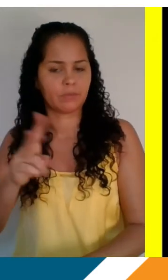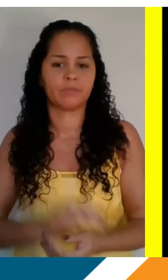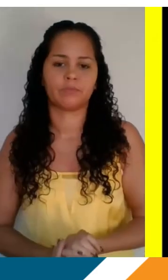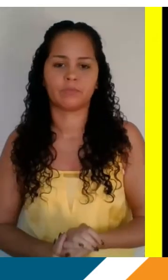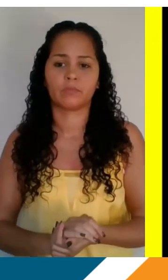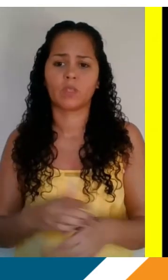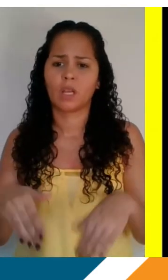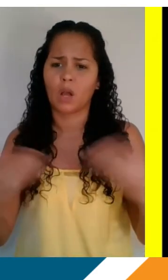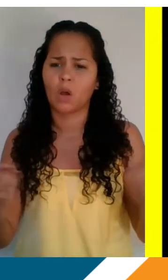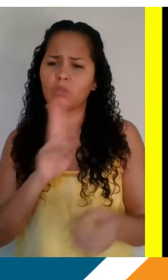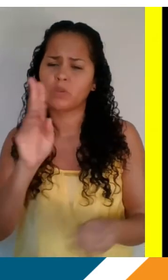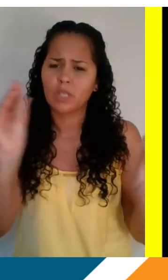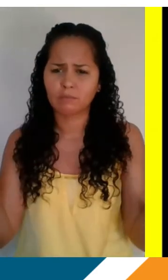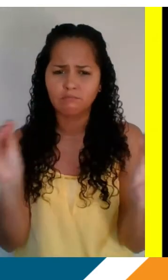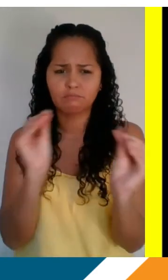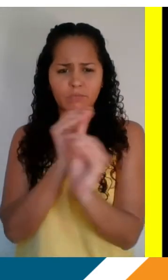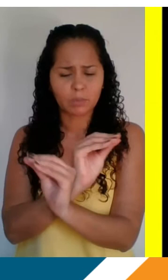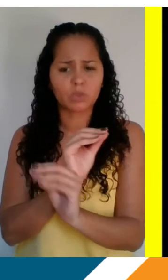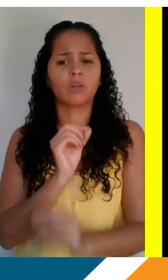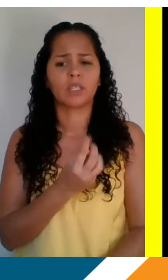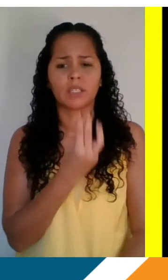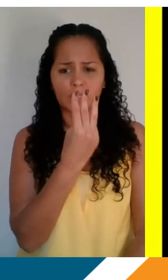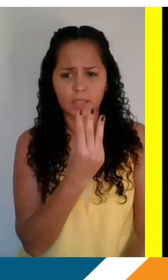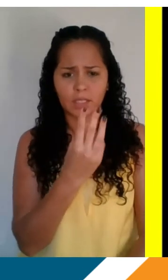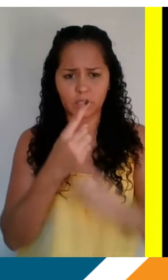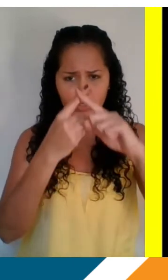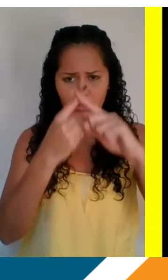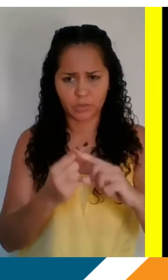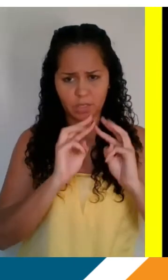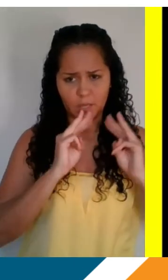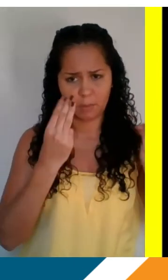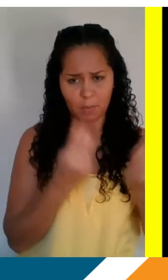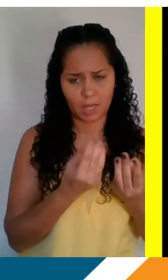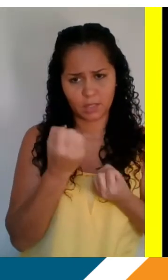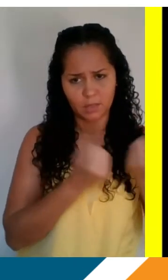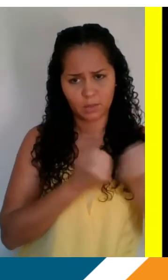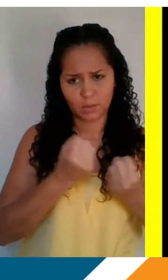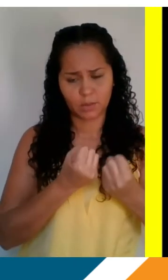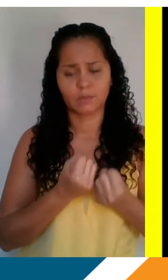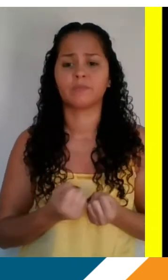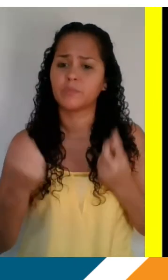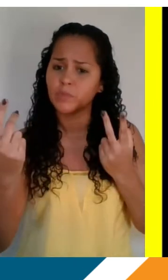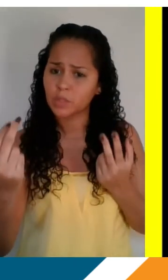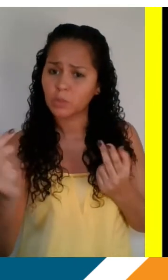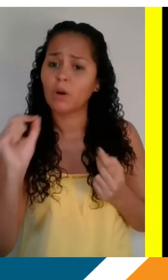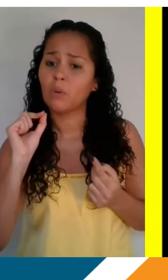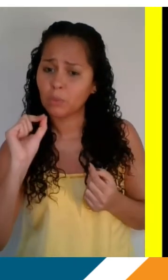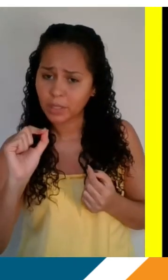termo para o lado de cá, então a gente vai ter 3 vezes a massa do carrinho igual a massa do